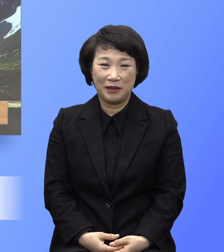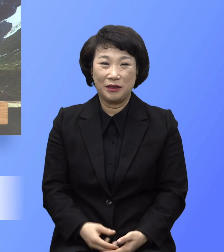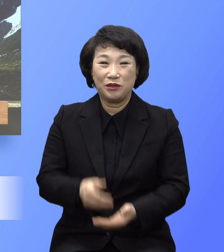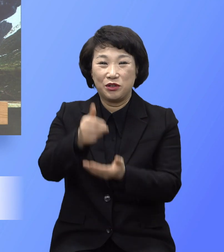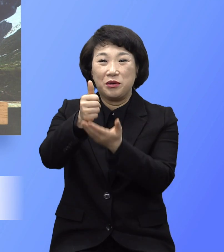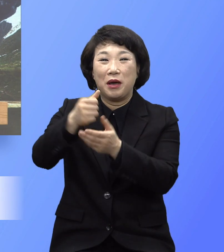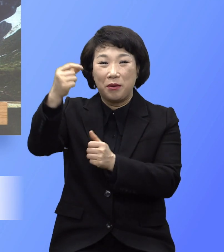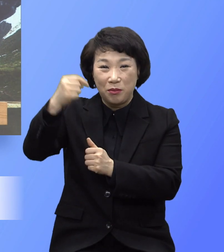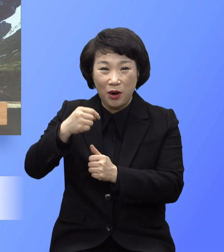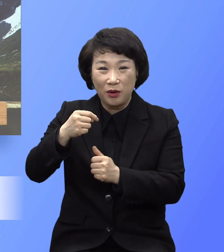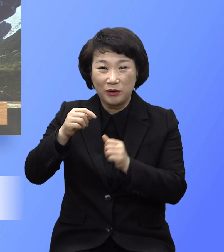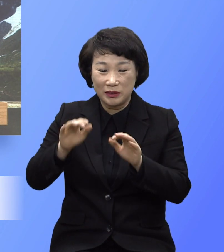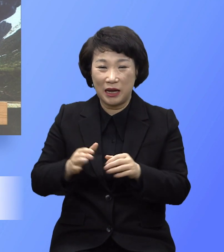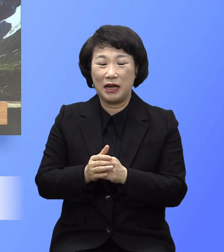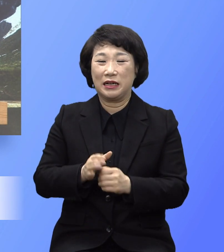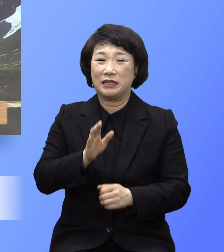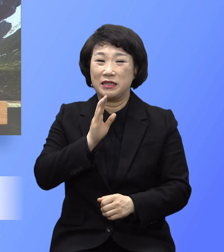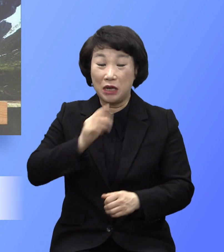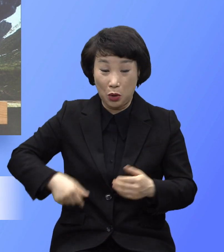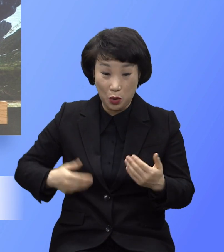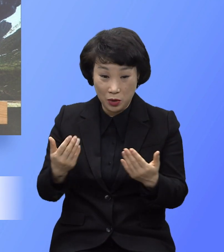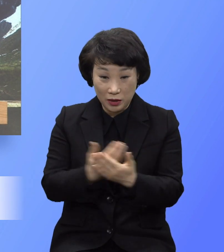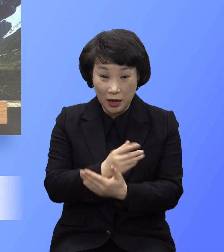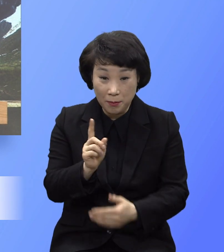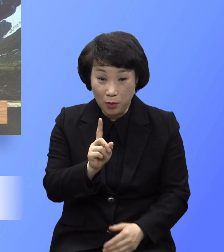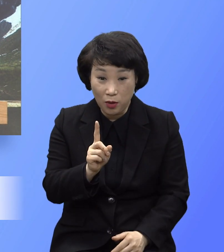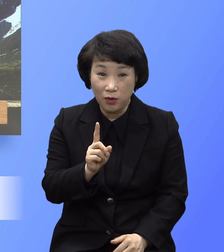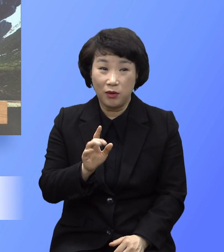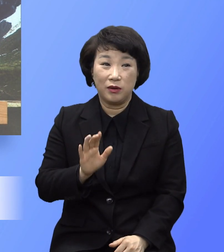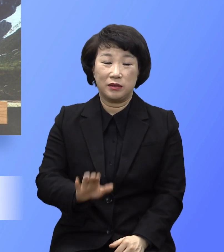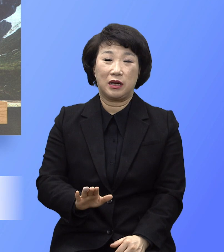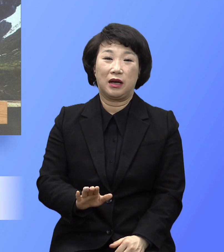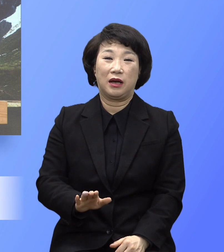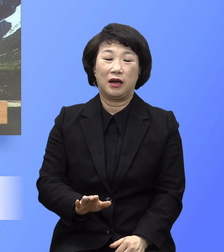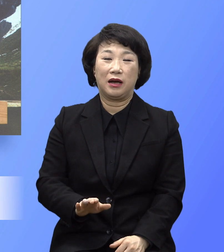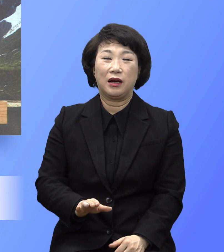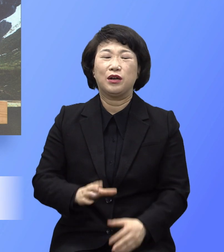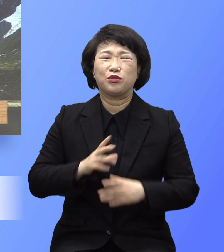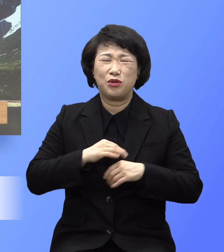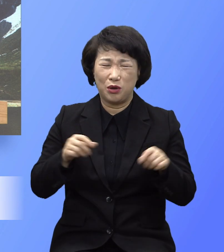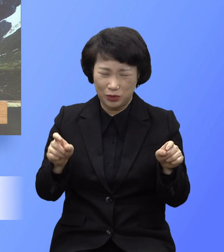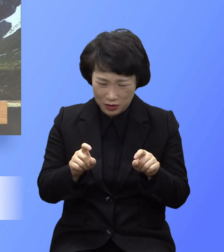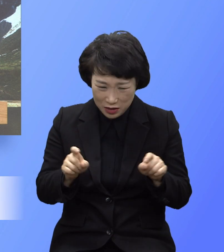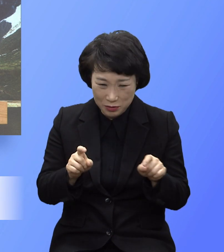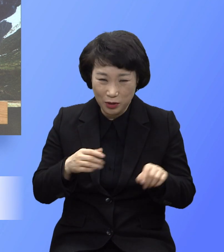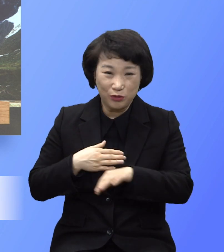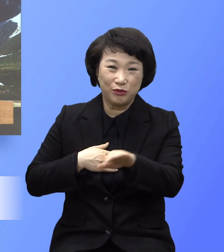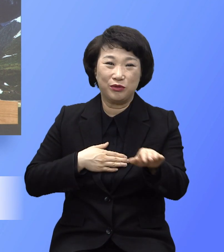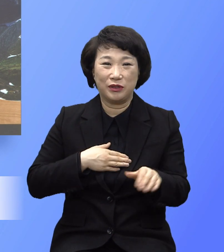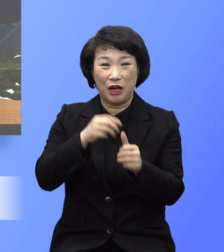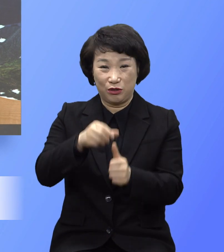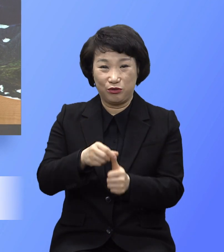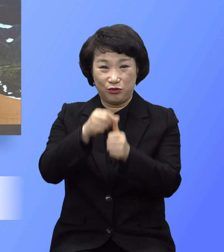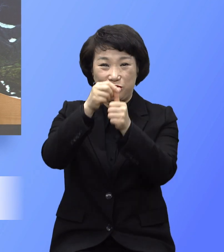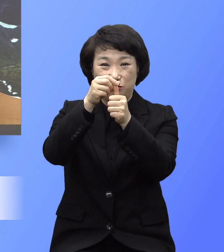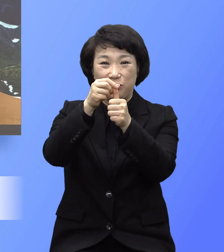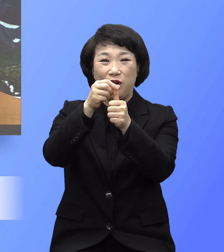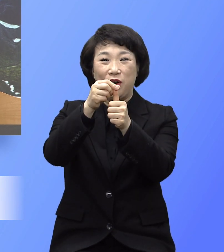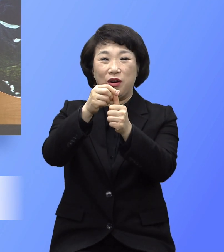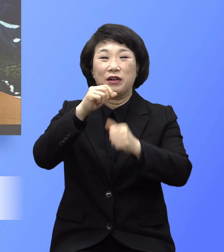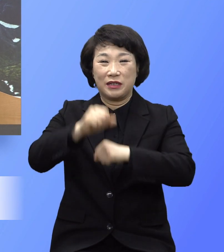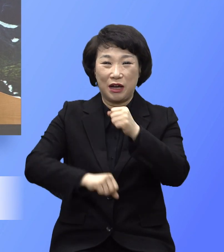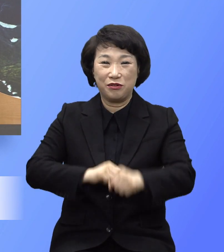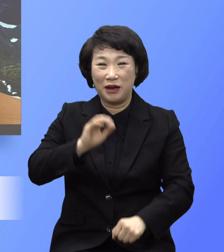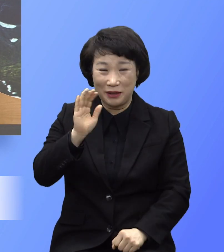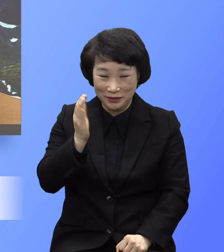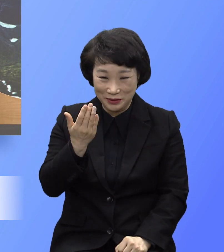주님의 요구하시는 참된 회개가 무엇이냐? 그래서 두렵고 떨림으로 구원의 자유를 누리는